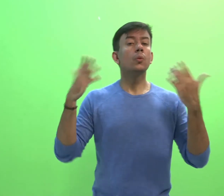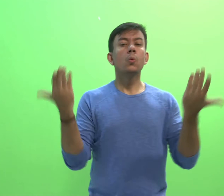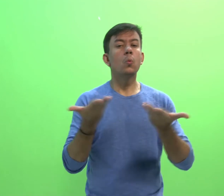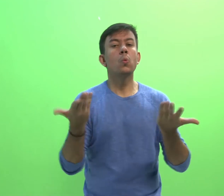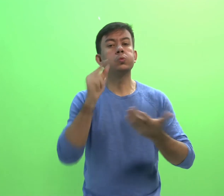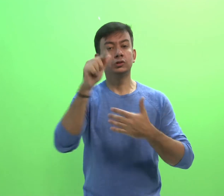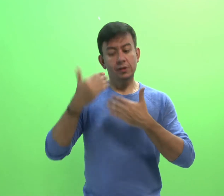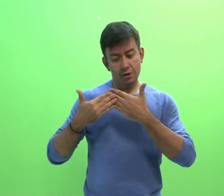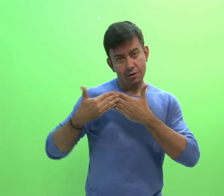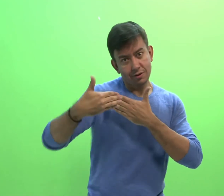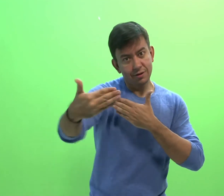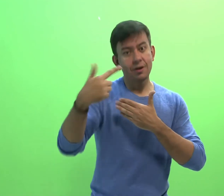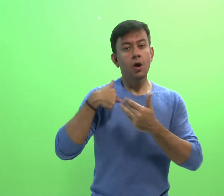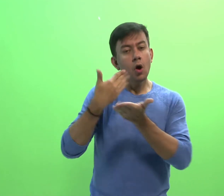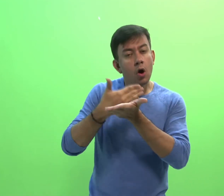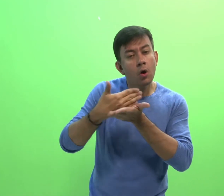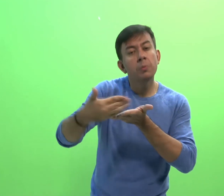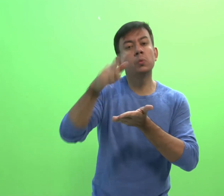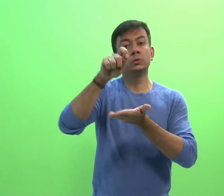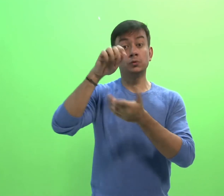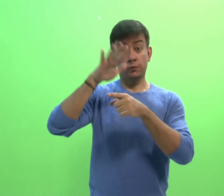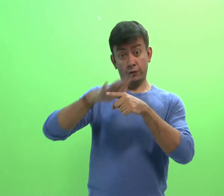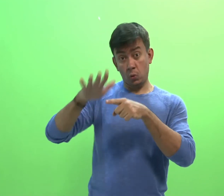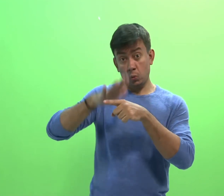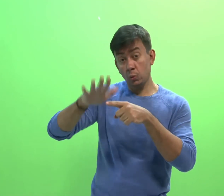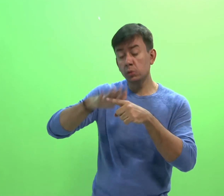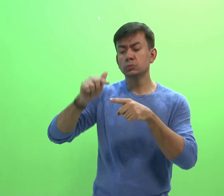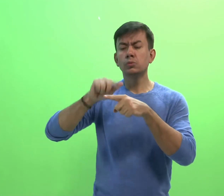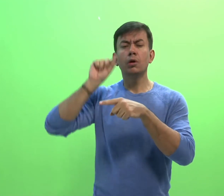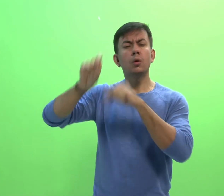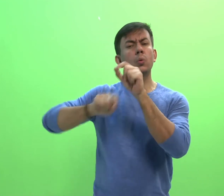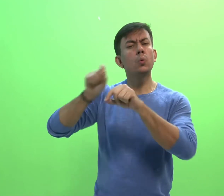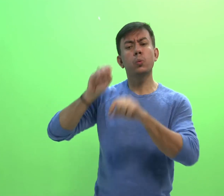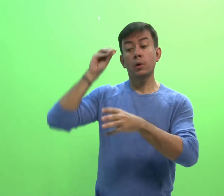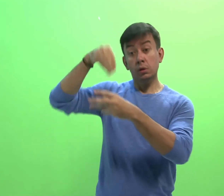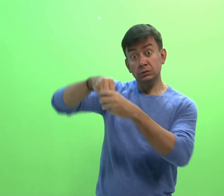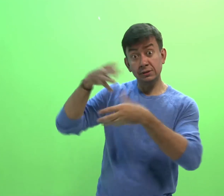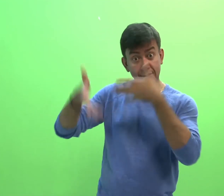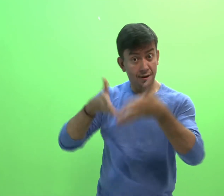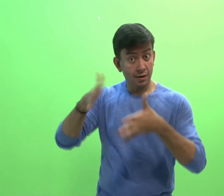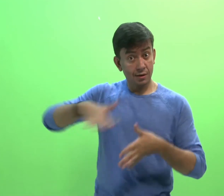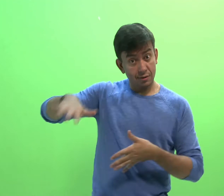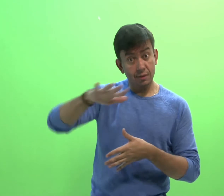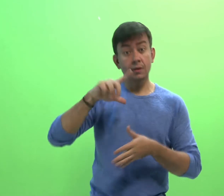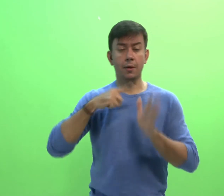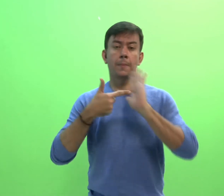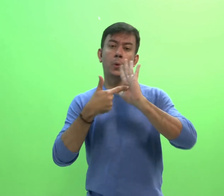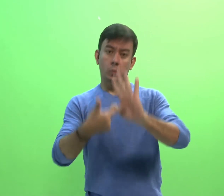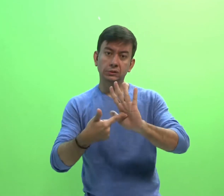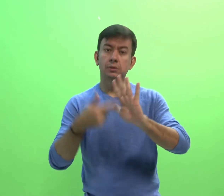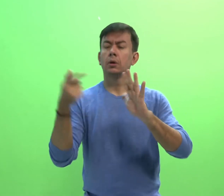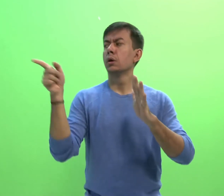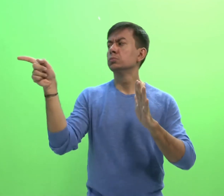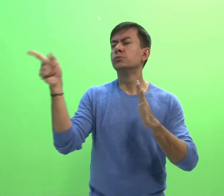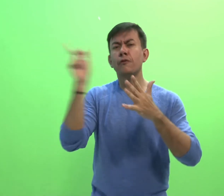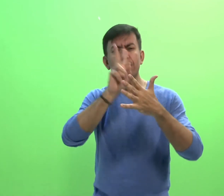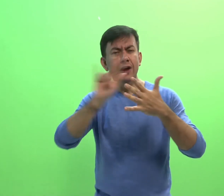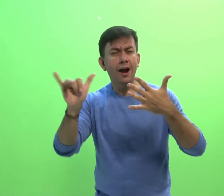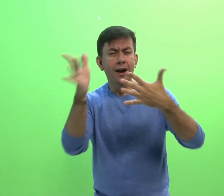Daqui para frente, vou mostrar para vocês como se dá a fonologia da língua de sinais e vou mostrar